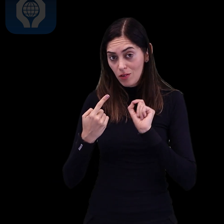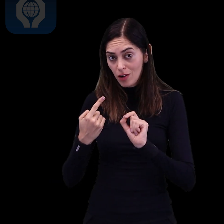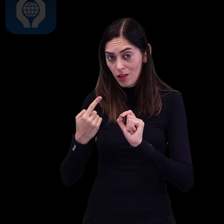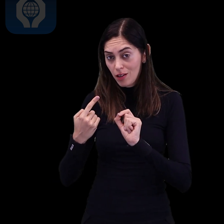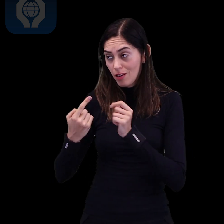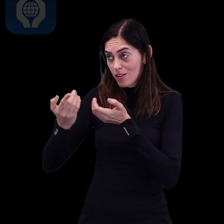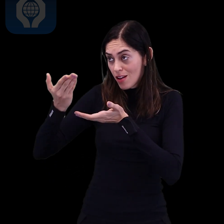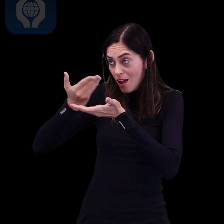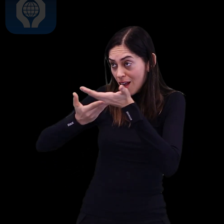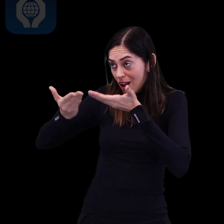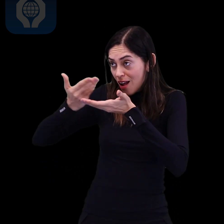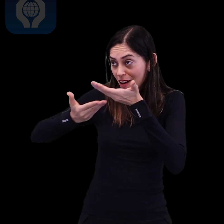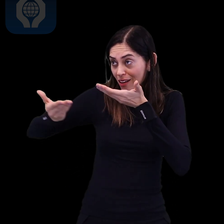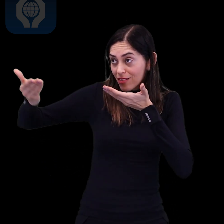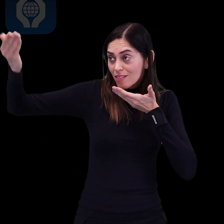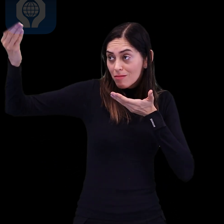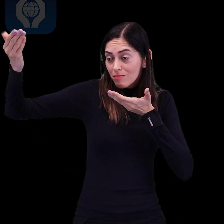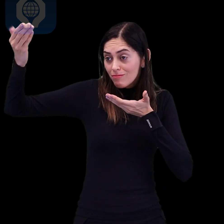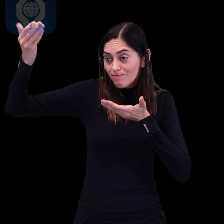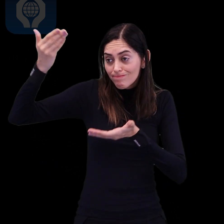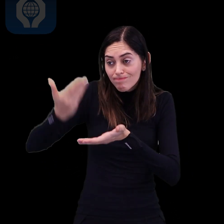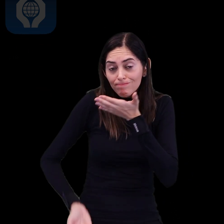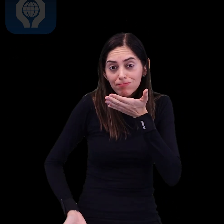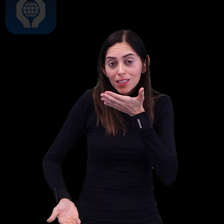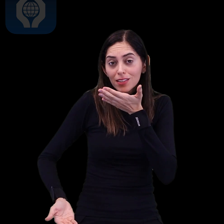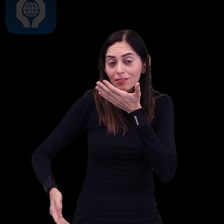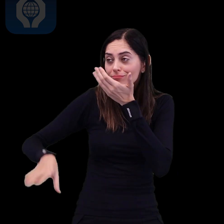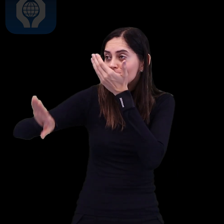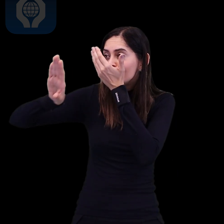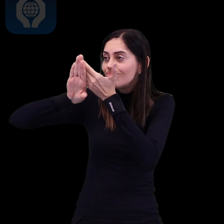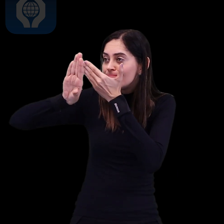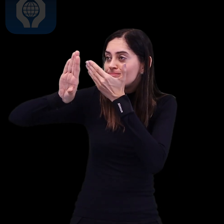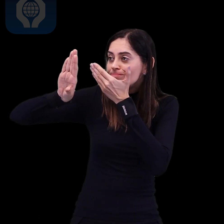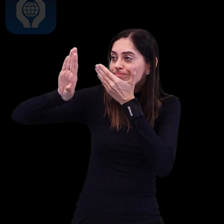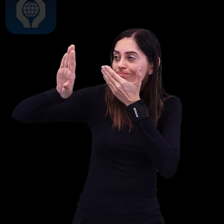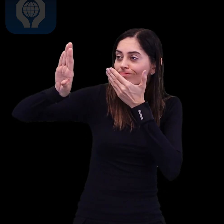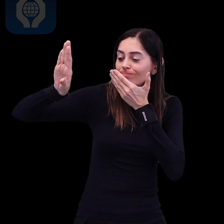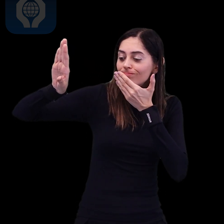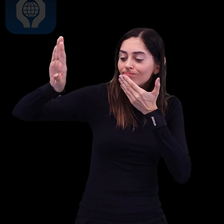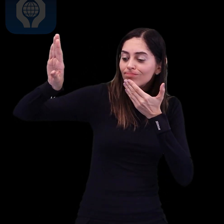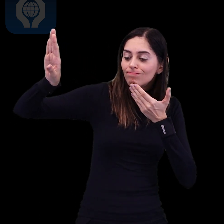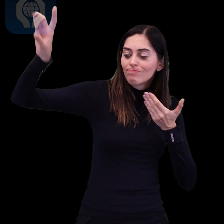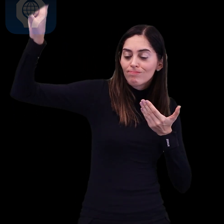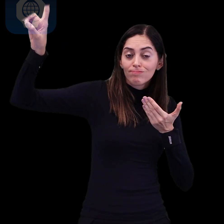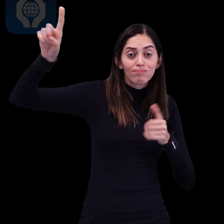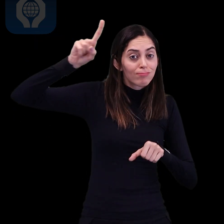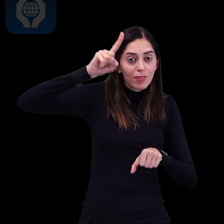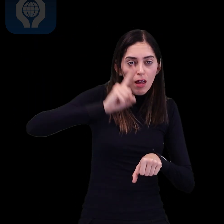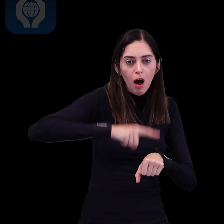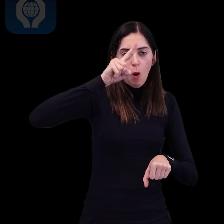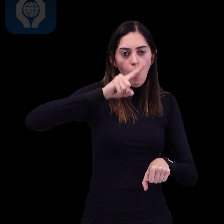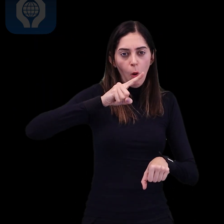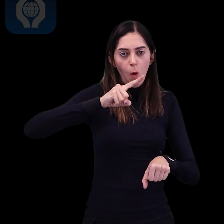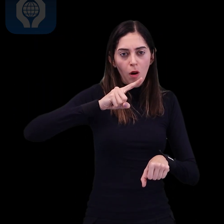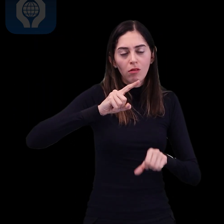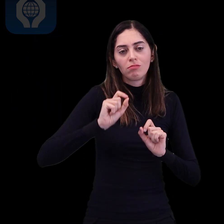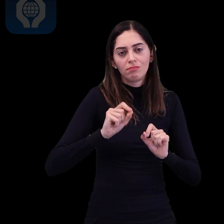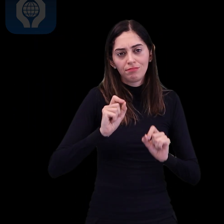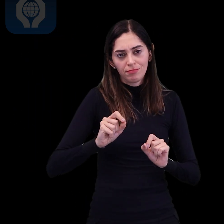relacionamento. Adão seria imediatamente separado de Deus. Vocês se lembram do que aconteceu a